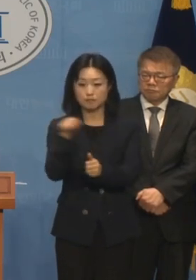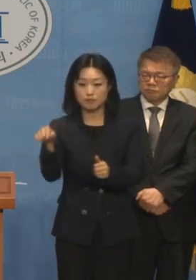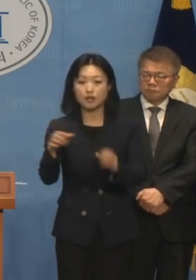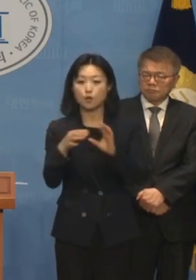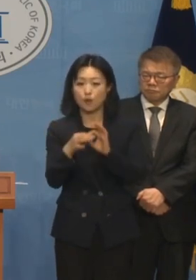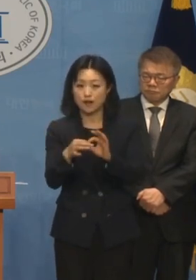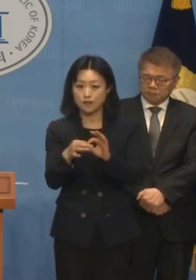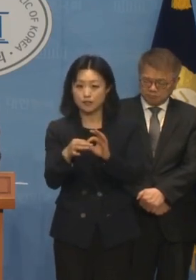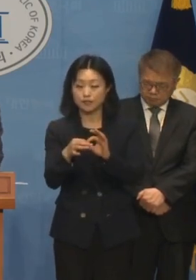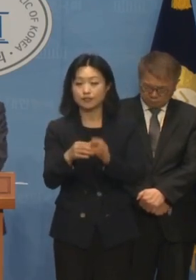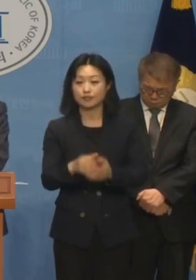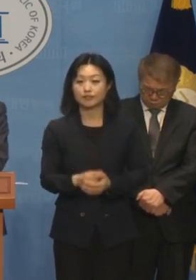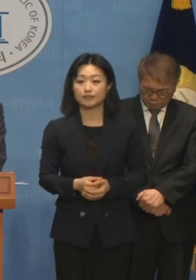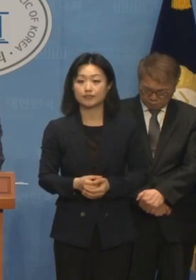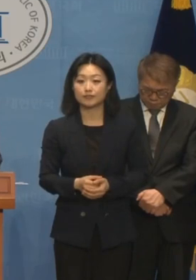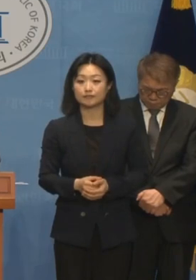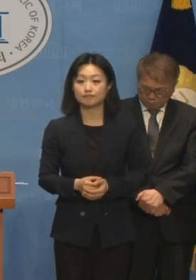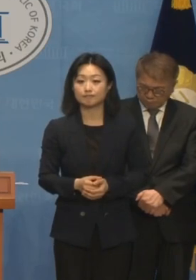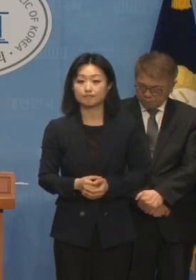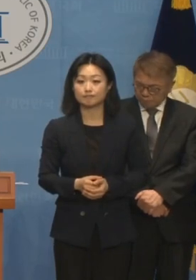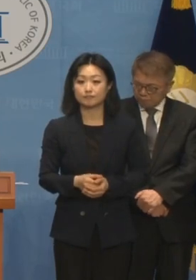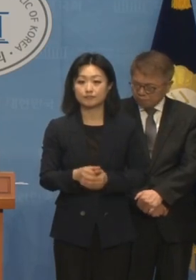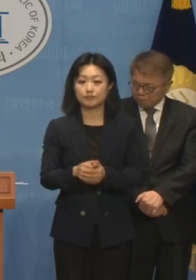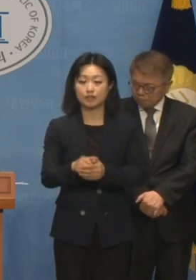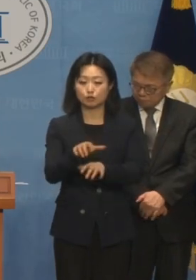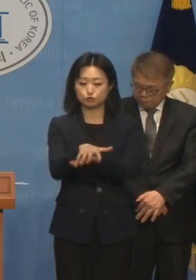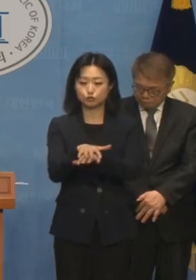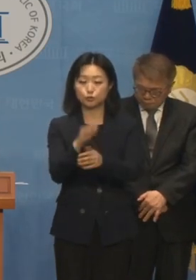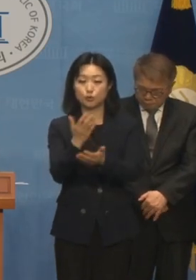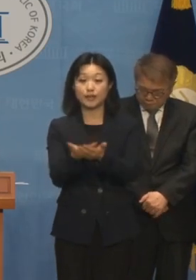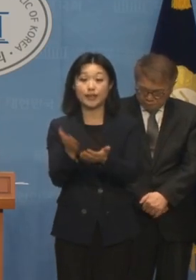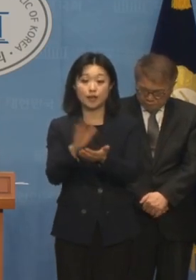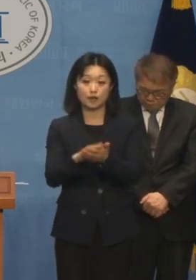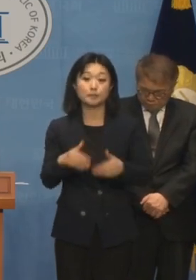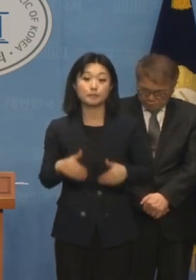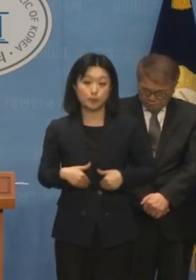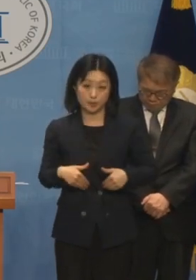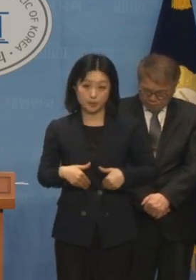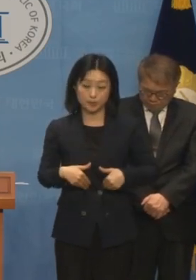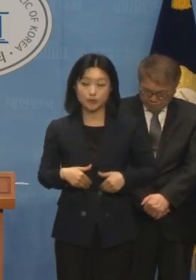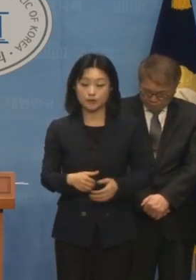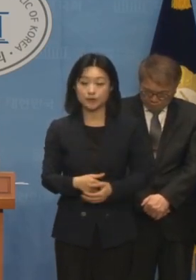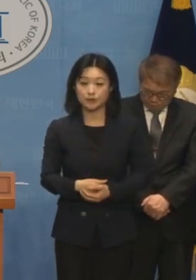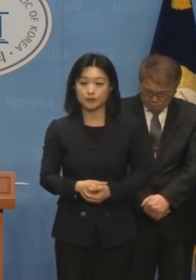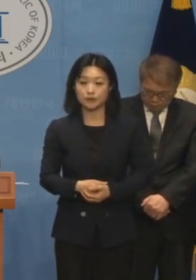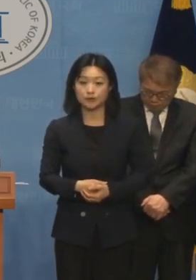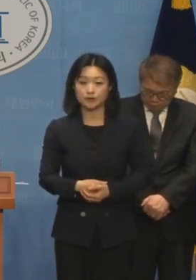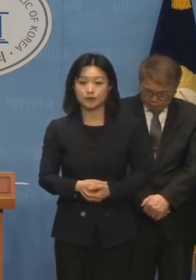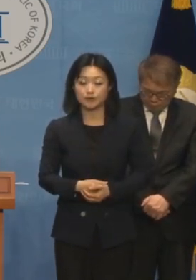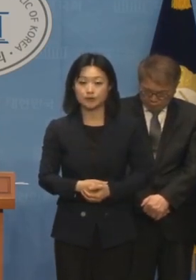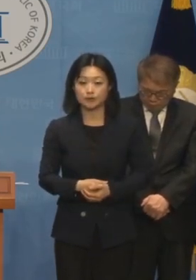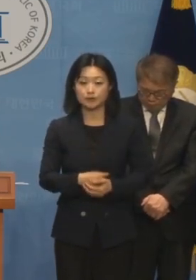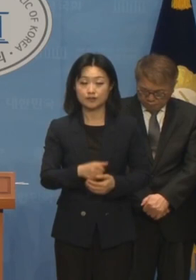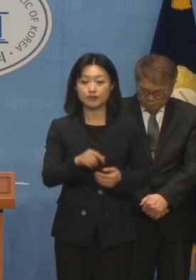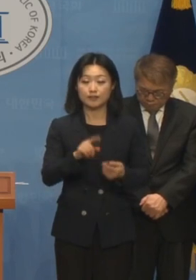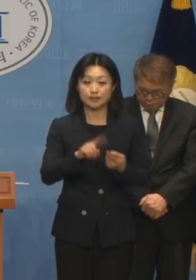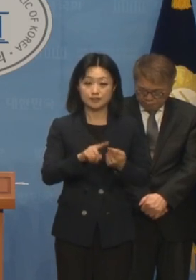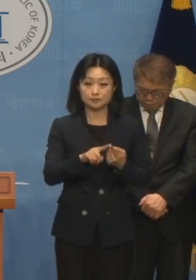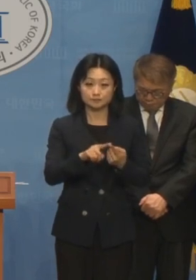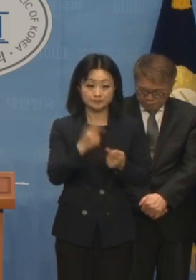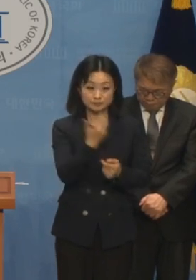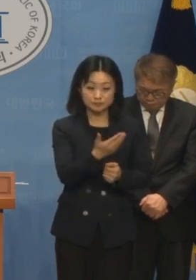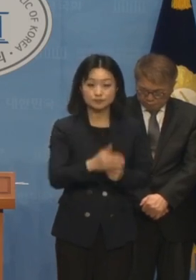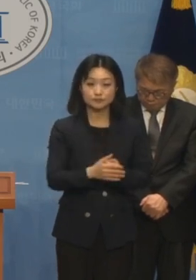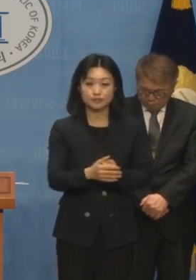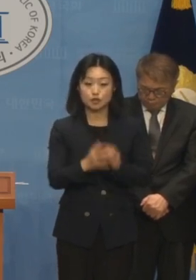관계입니다. 대표적인 구조개혁의 의제라고 말씀드립니다. 1안은